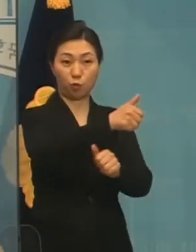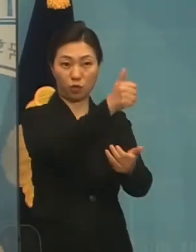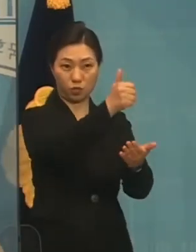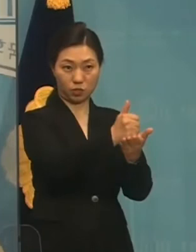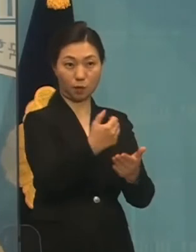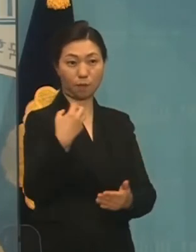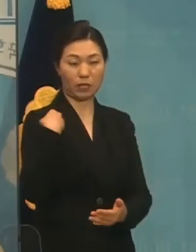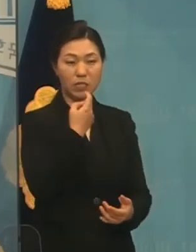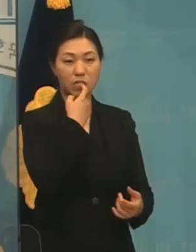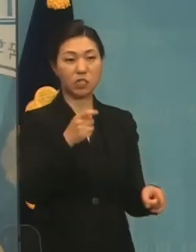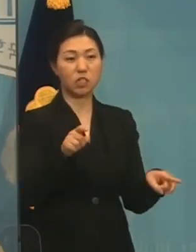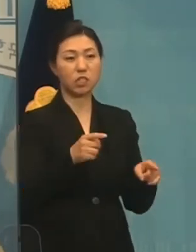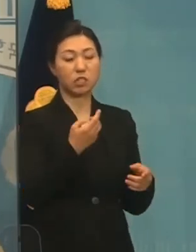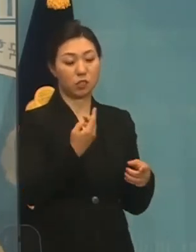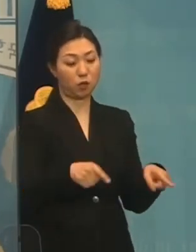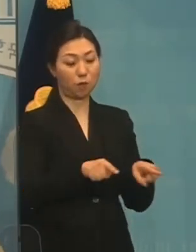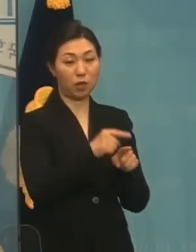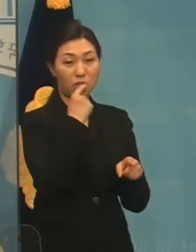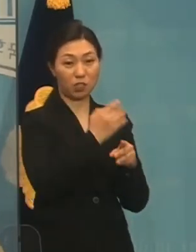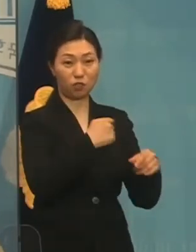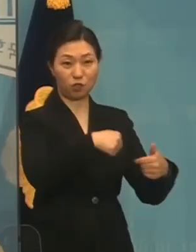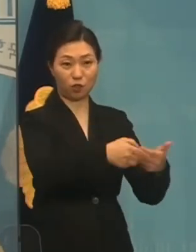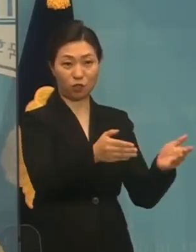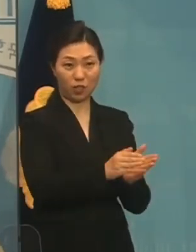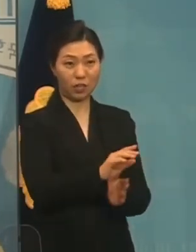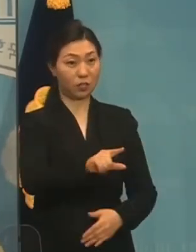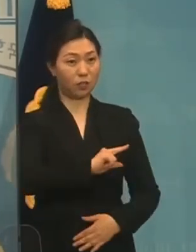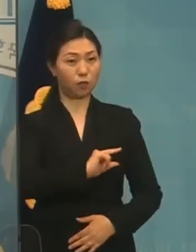맡고 있는 더불어민주당 유기용 의원입니다.